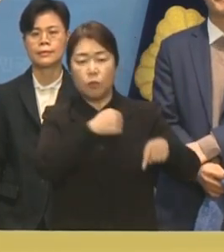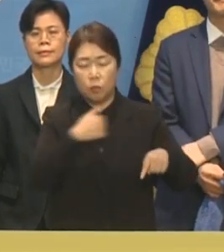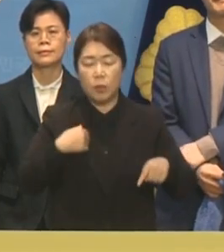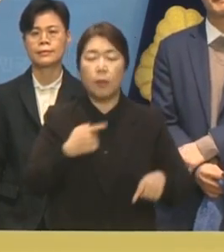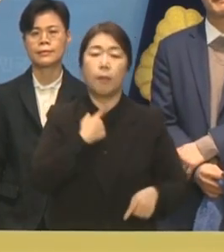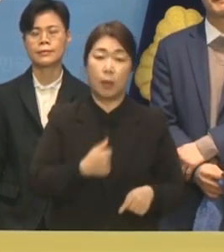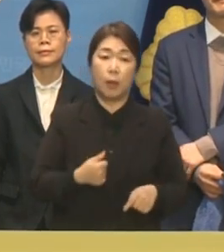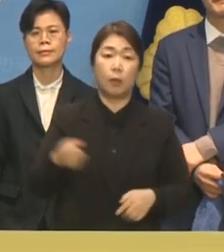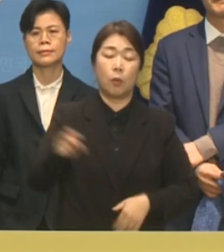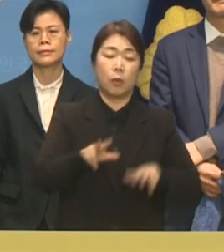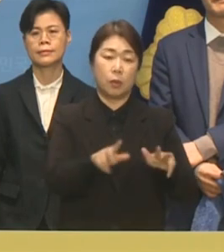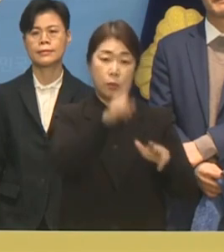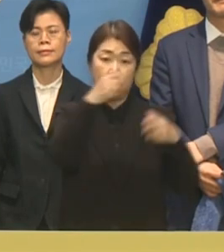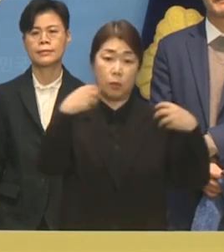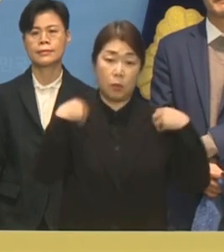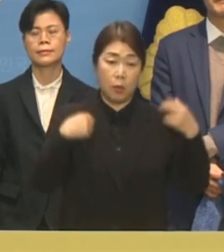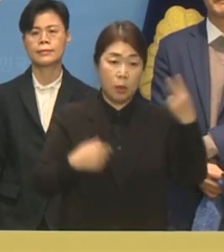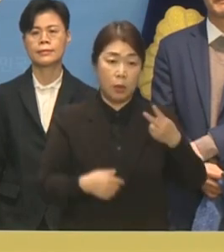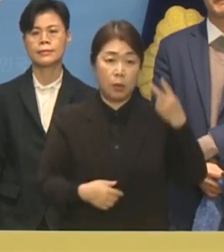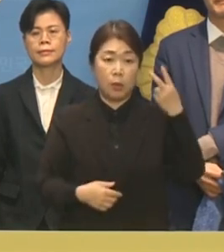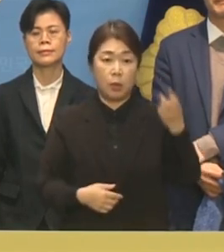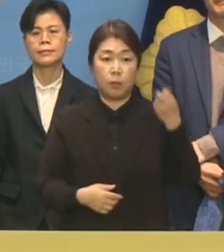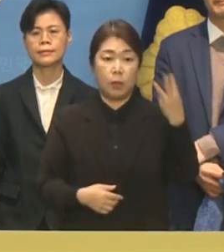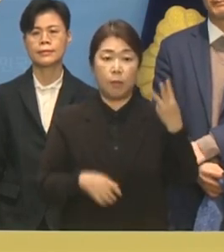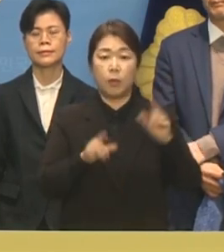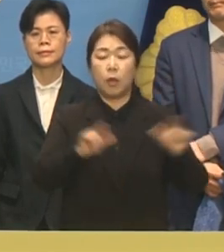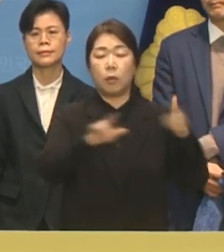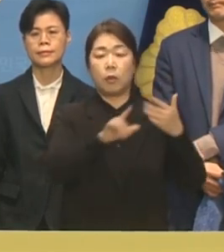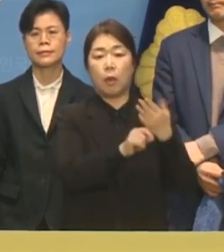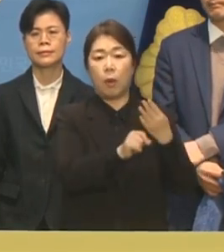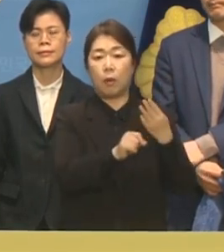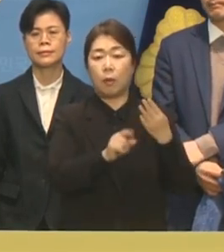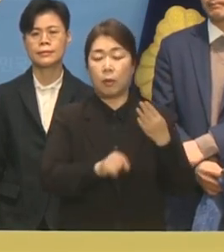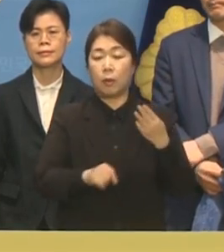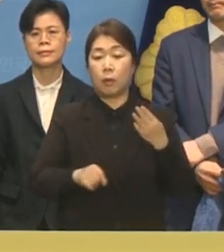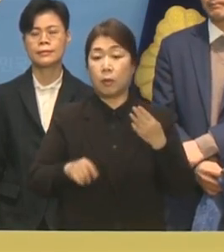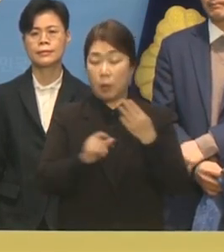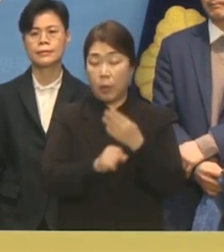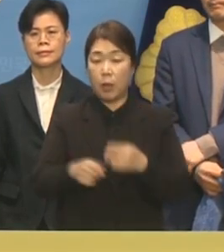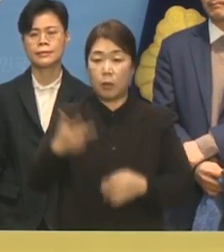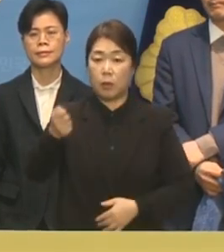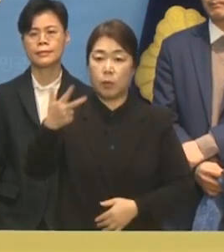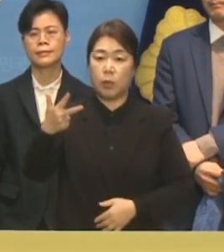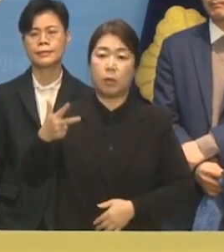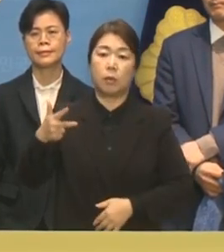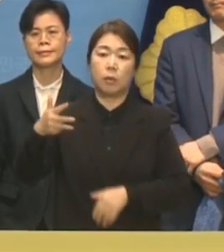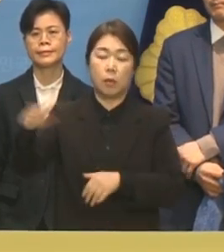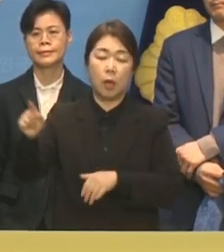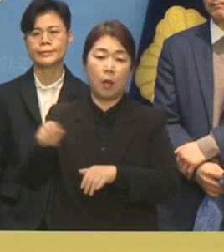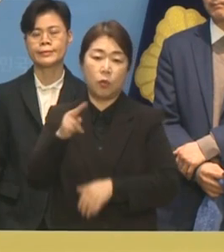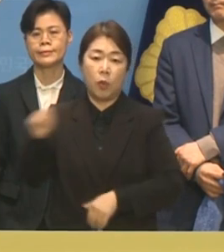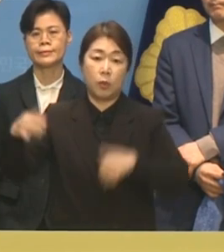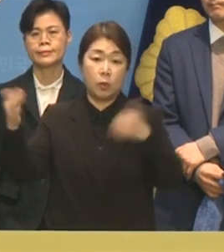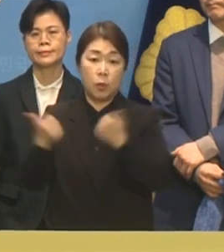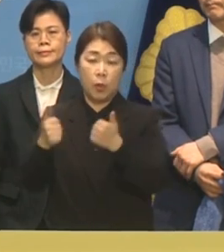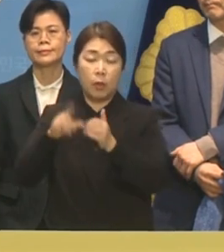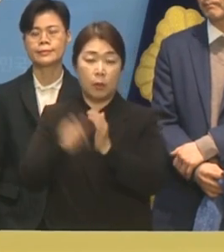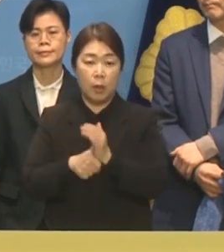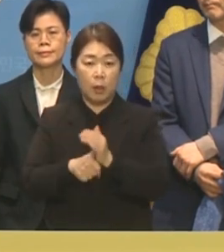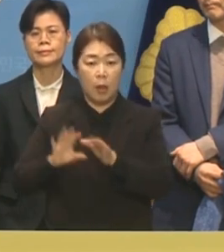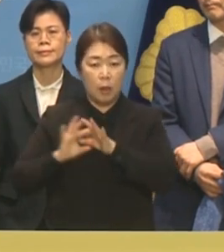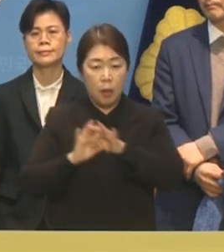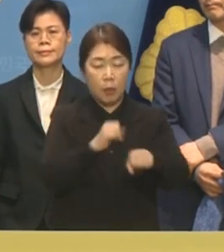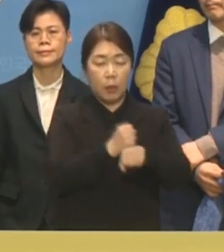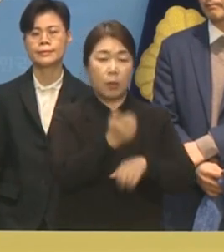현 정부도 2023년 4월 제77차 유엔 총회에서 지속가능한 발전을 위한 사회연대